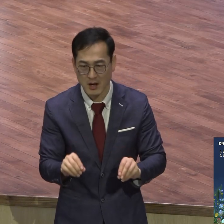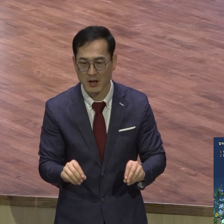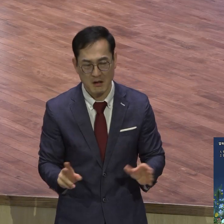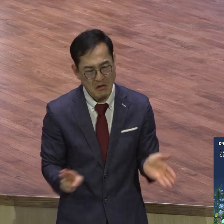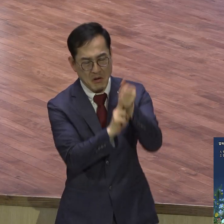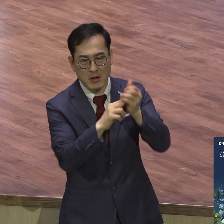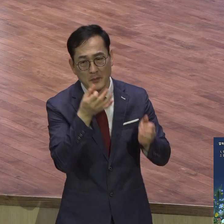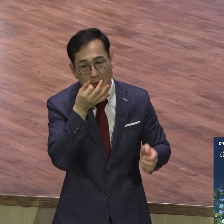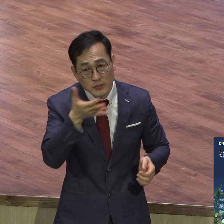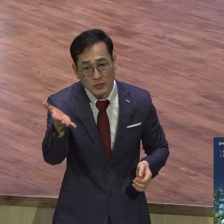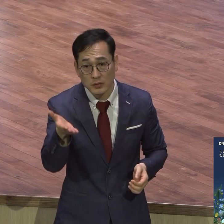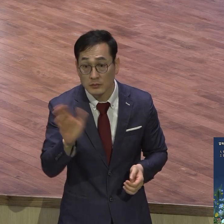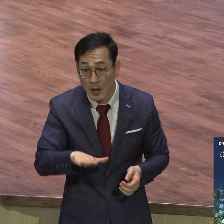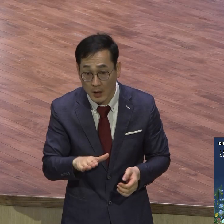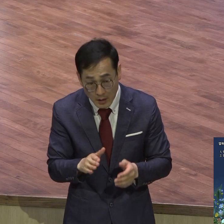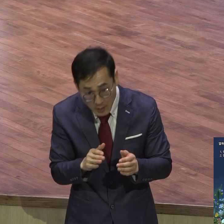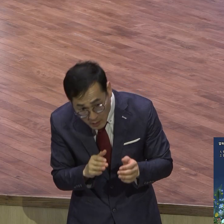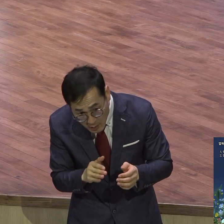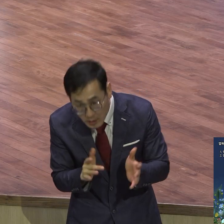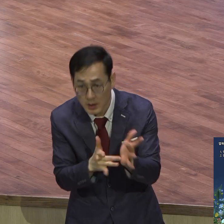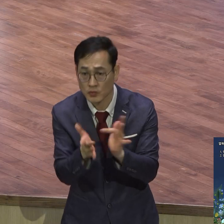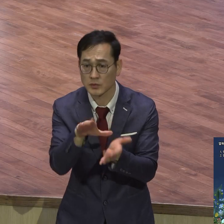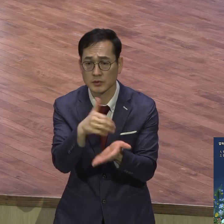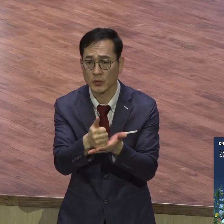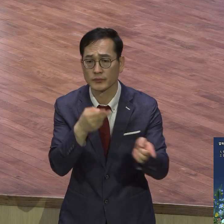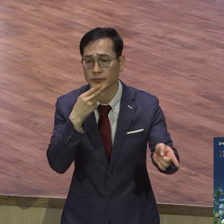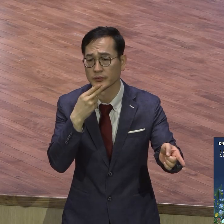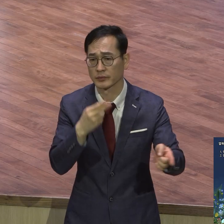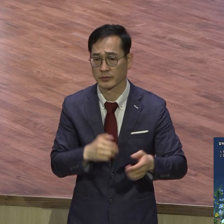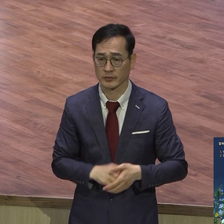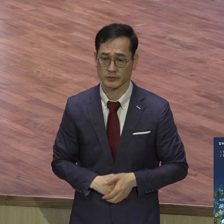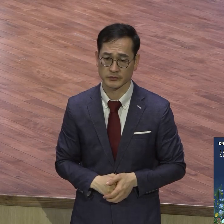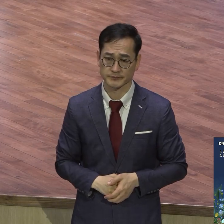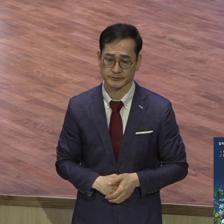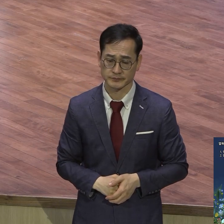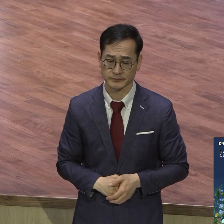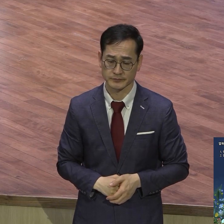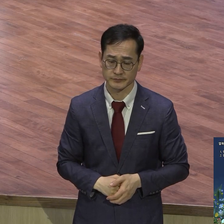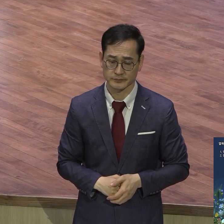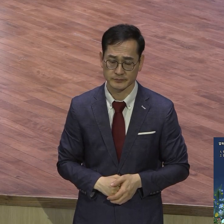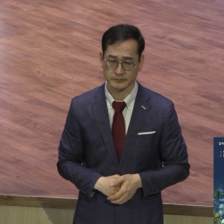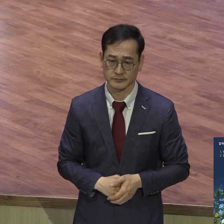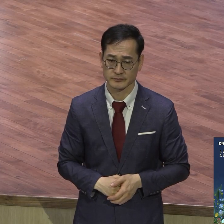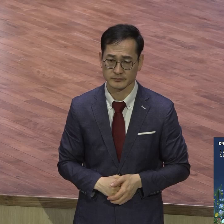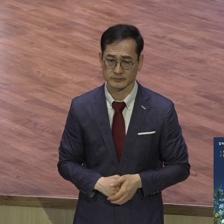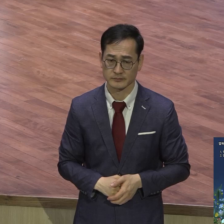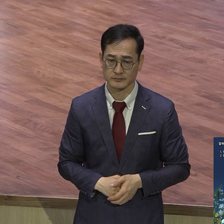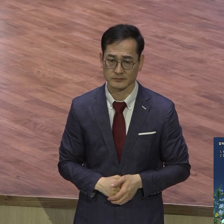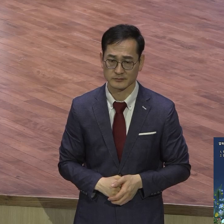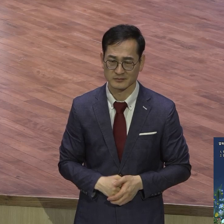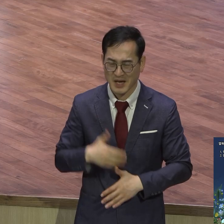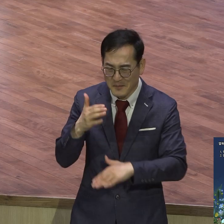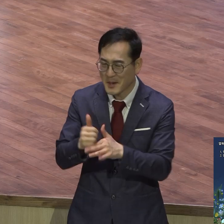그리스도 안 나옵니다. 그냥 양념으로 양념으로 양념으로 그리스도 마지막에 한 번